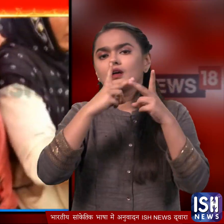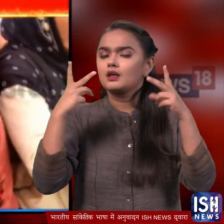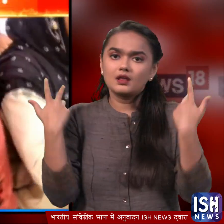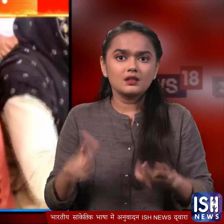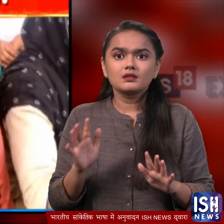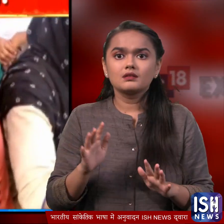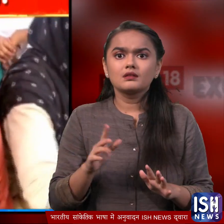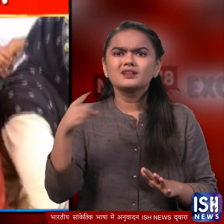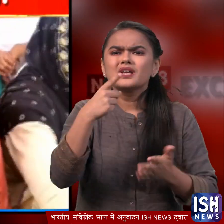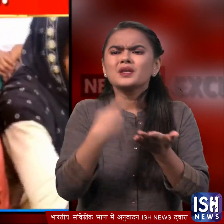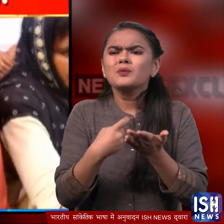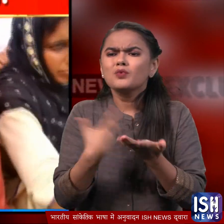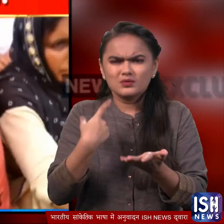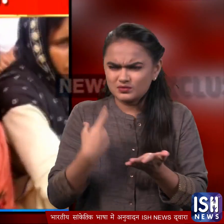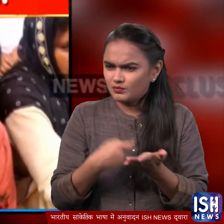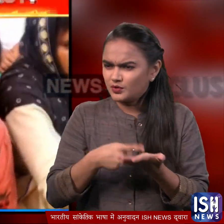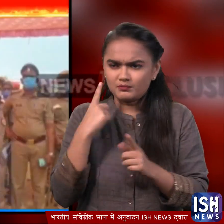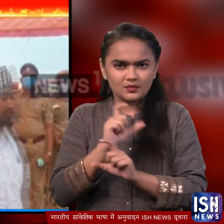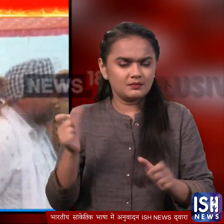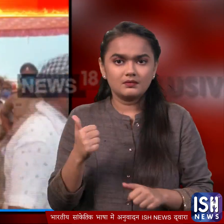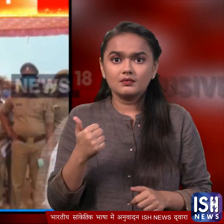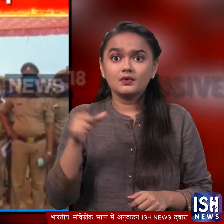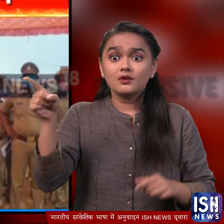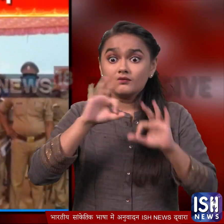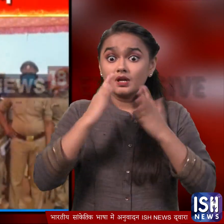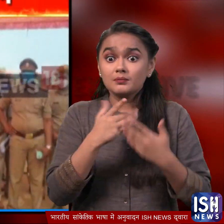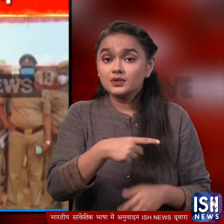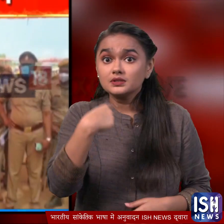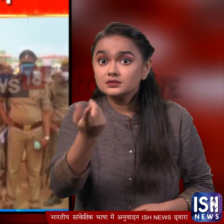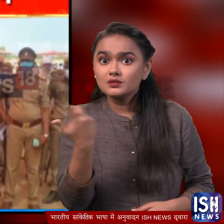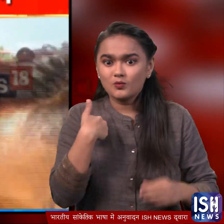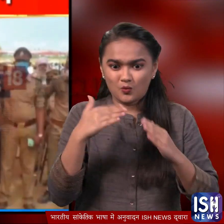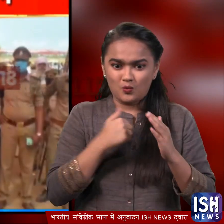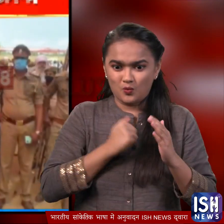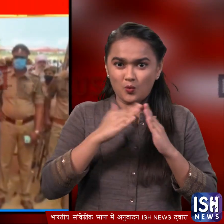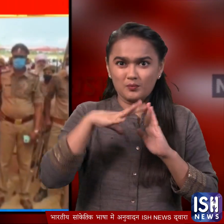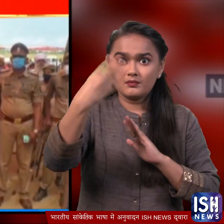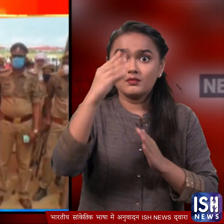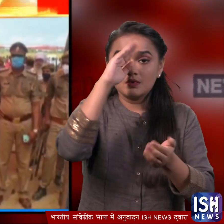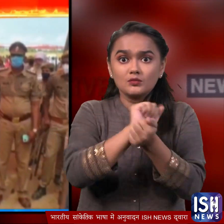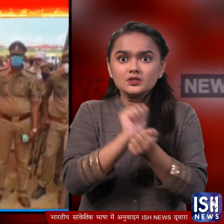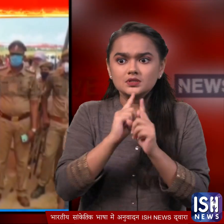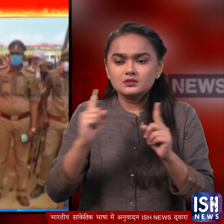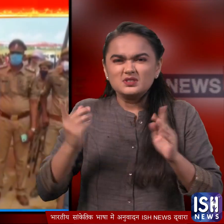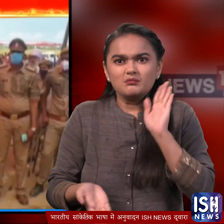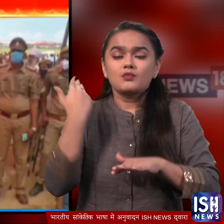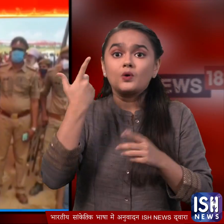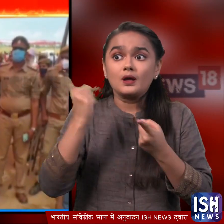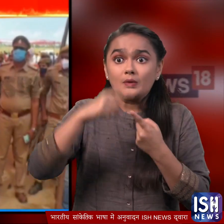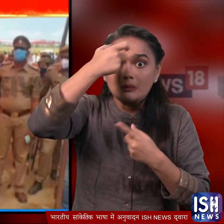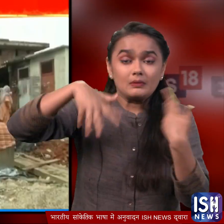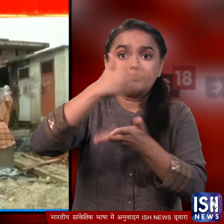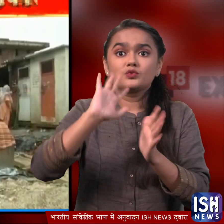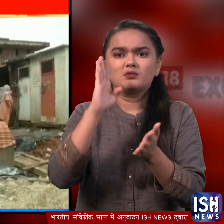मिले तब हम। कैसे रिपोर्ट मिले आपको? पोस्टमार्टम की। परिवार वालों के इस रुख के बाद इनके घर के बाहर पुलिस की तैनाती बढ़ा दी गई ताकि माहौल